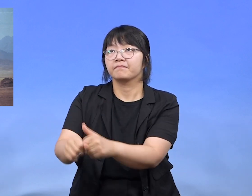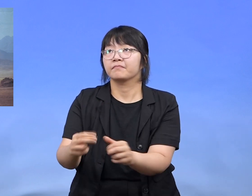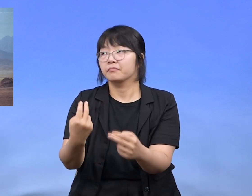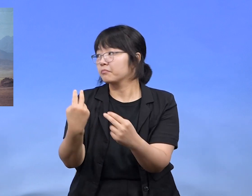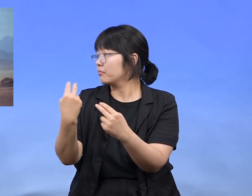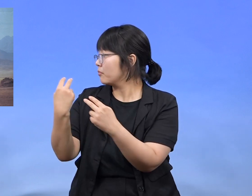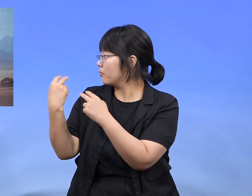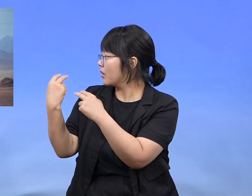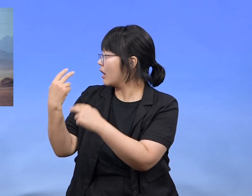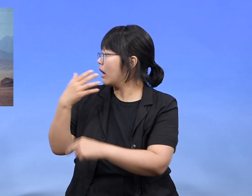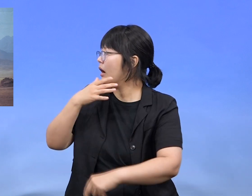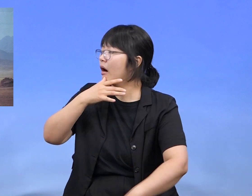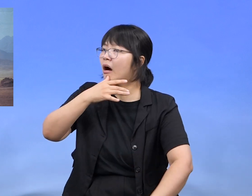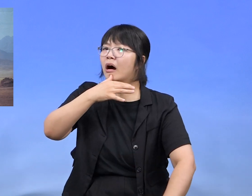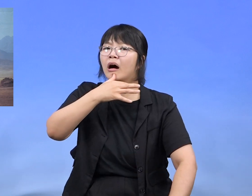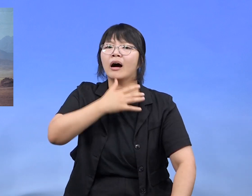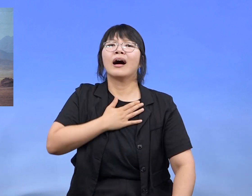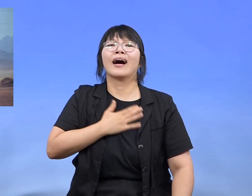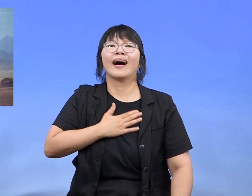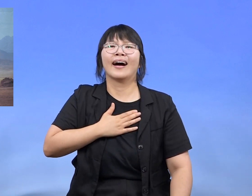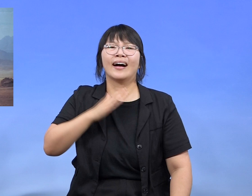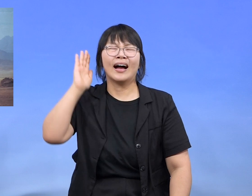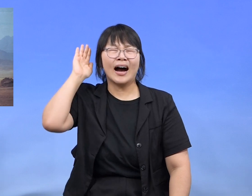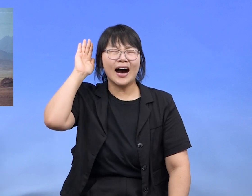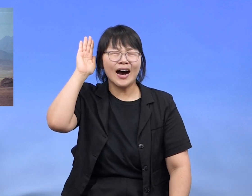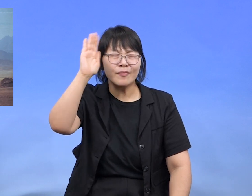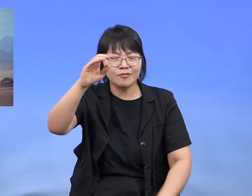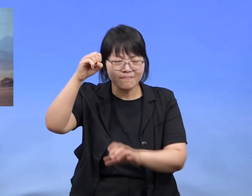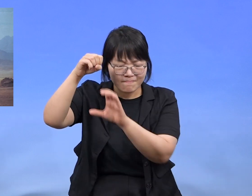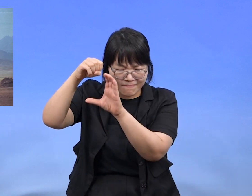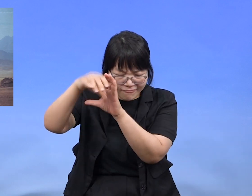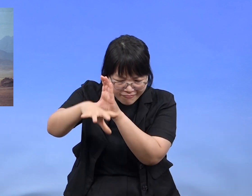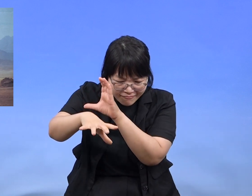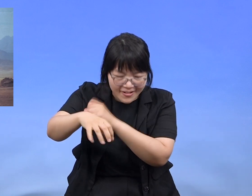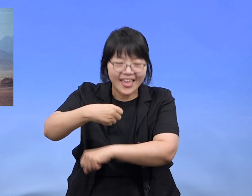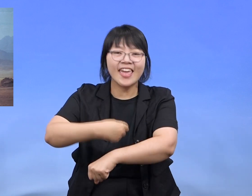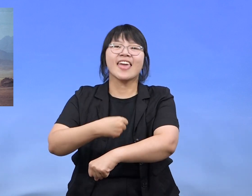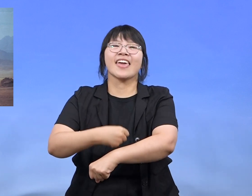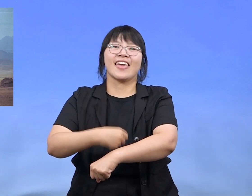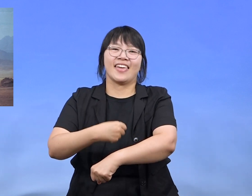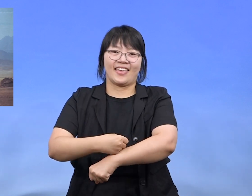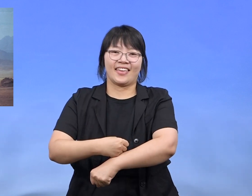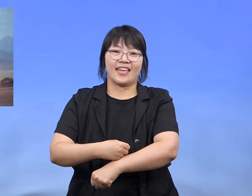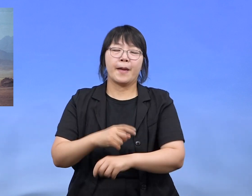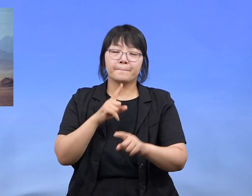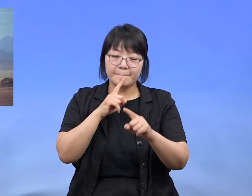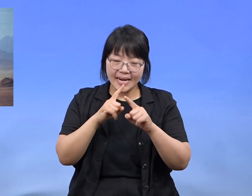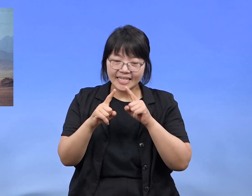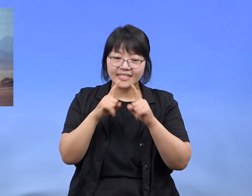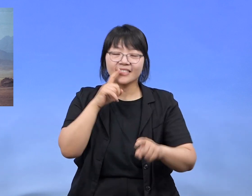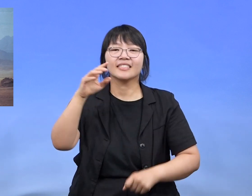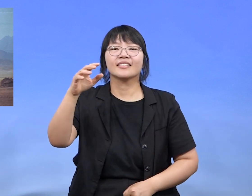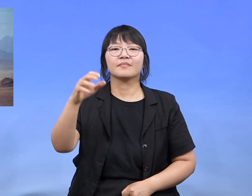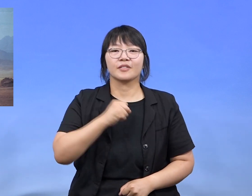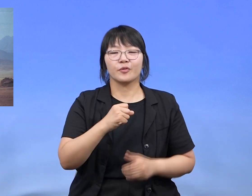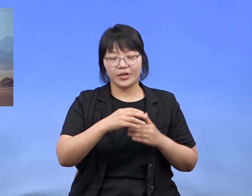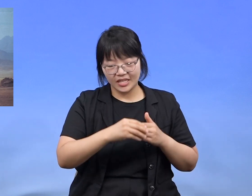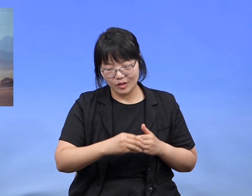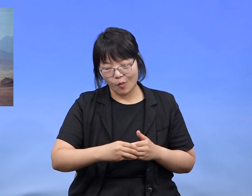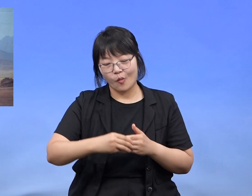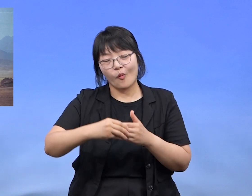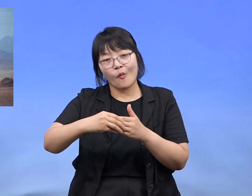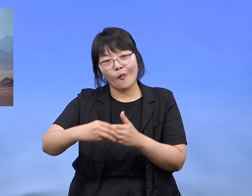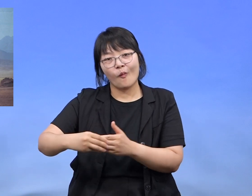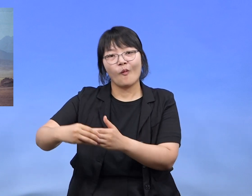앞으로 비추게 할지어다. 아멘. 이것이 말씀의 빛으로 인도함을 받는